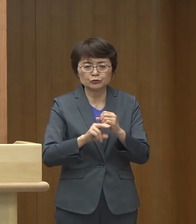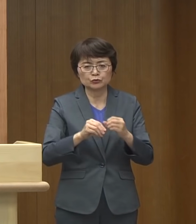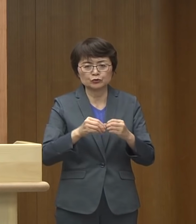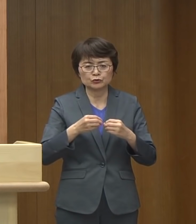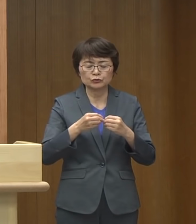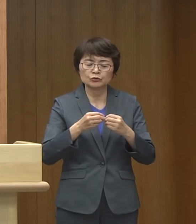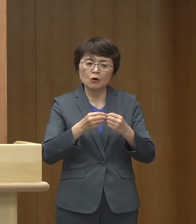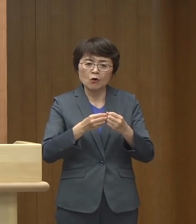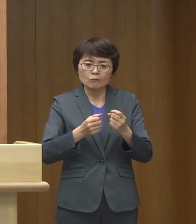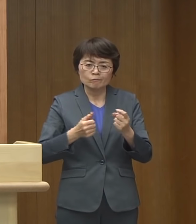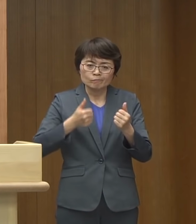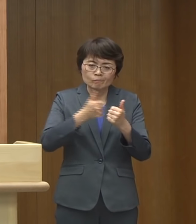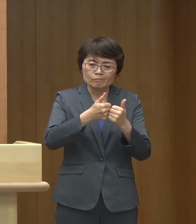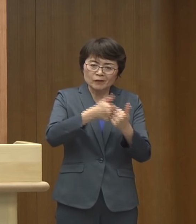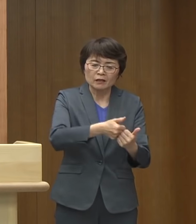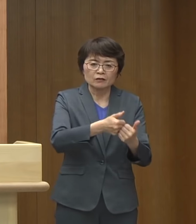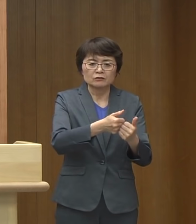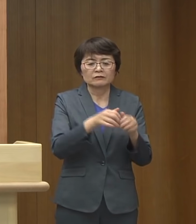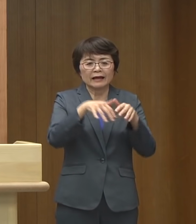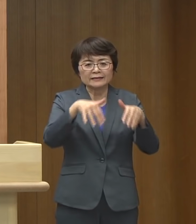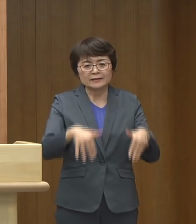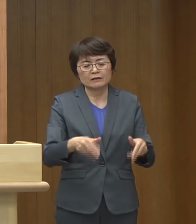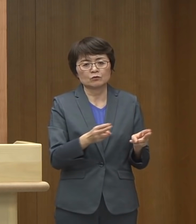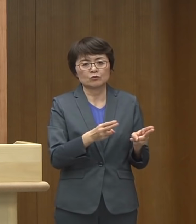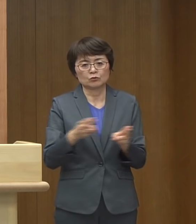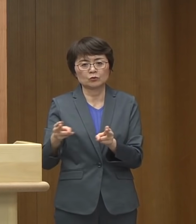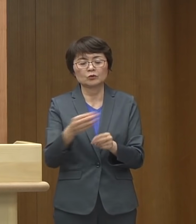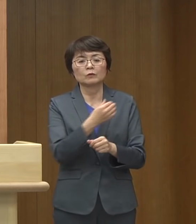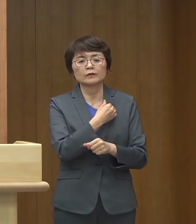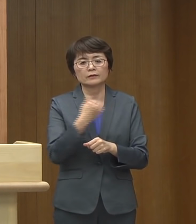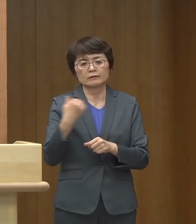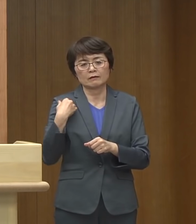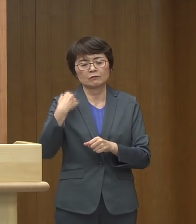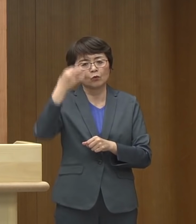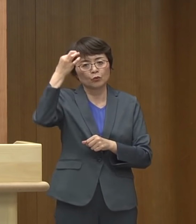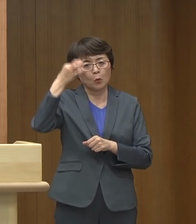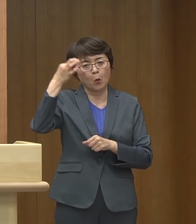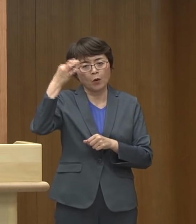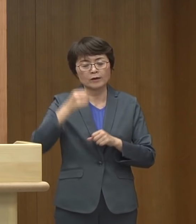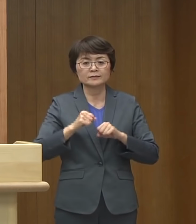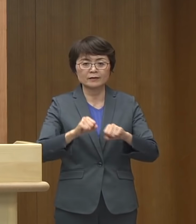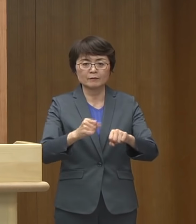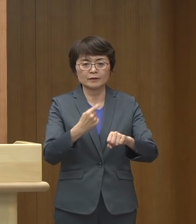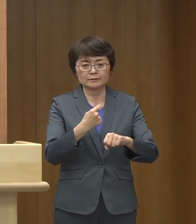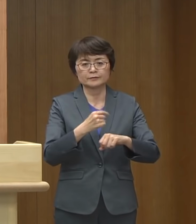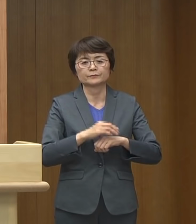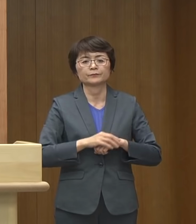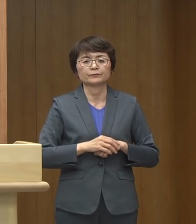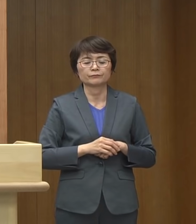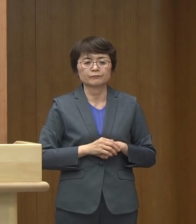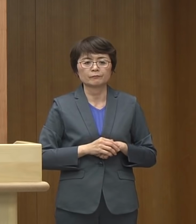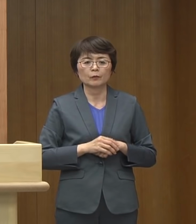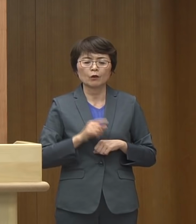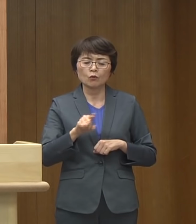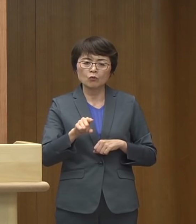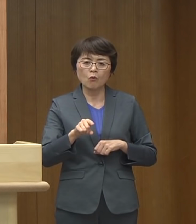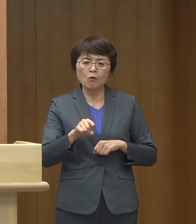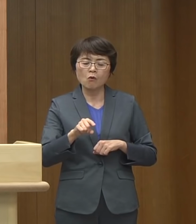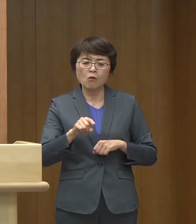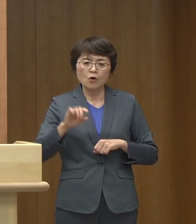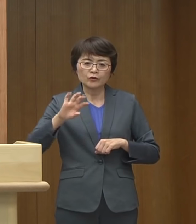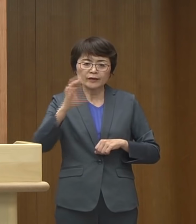体制を整えることができたと評価をしております。緊急事態を